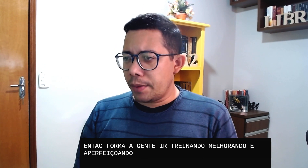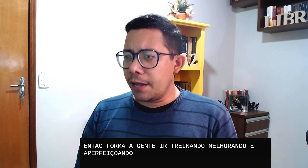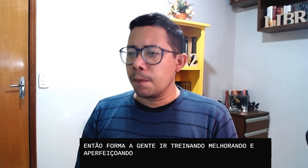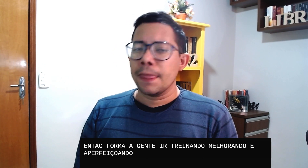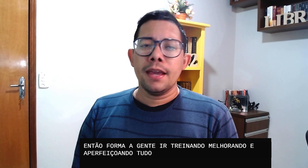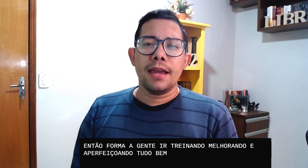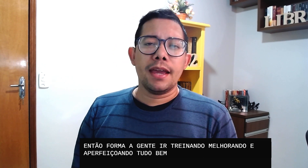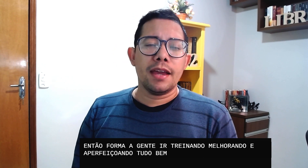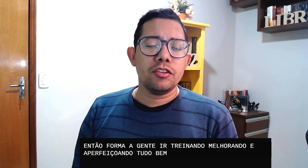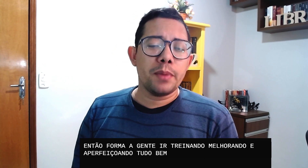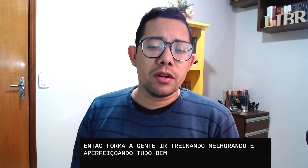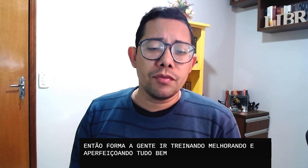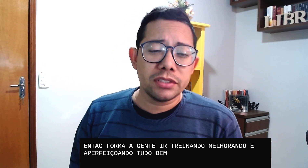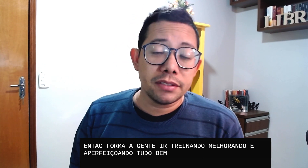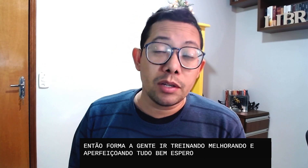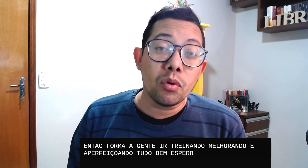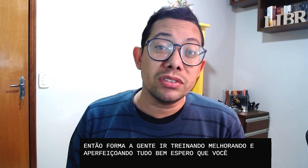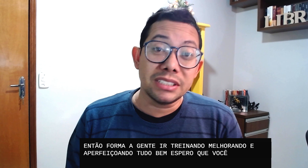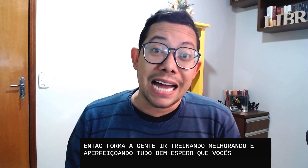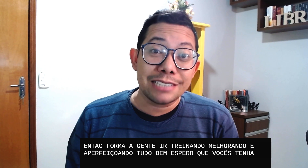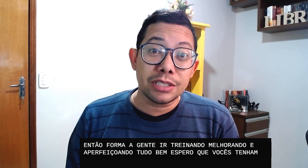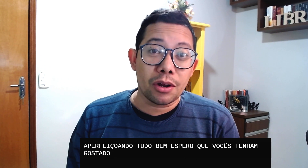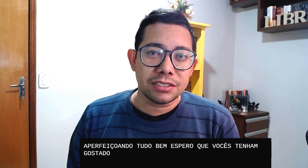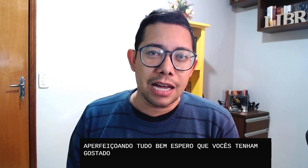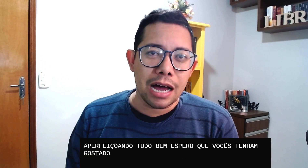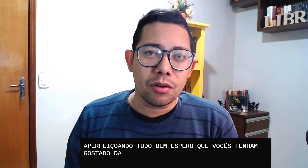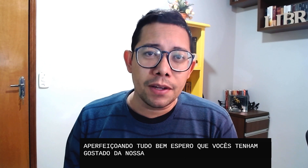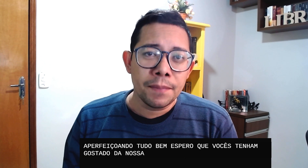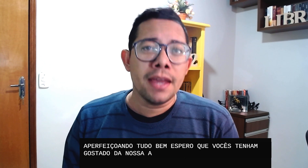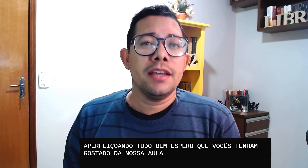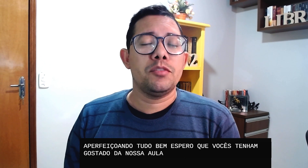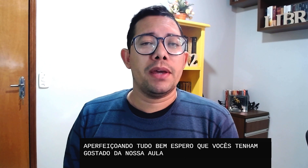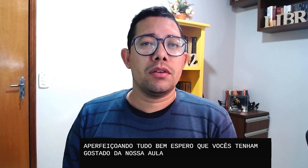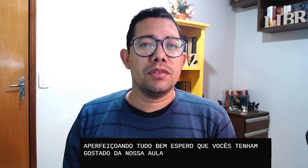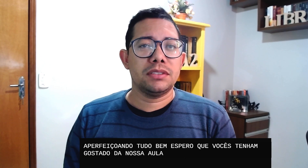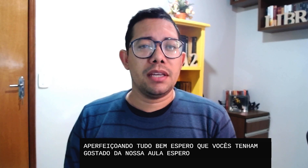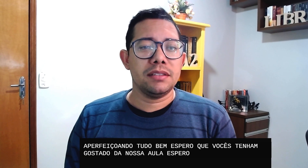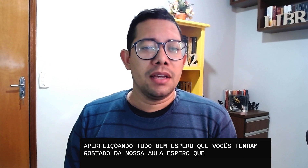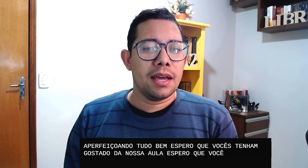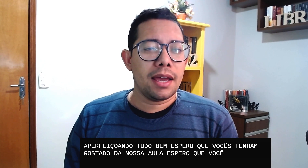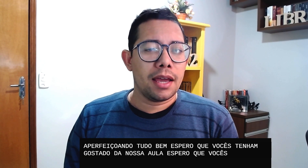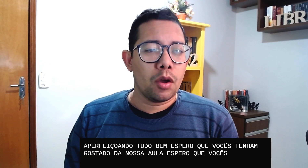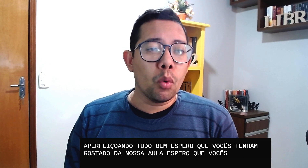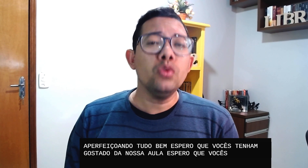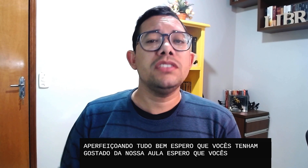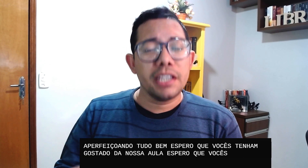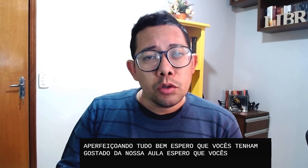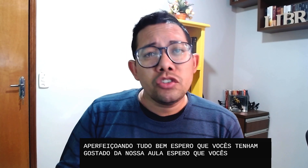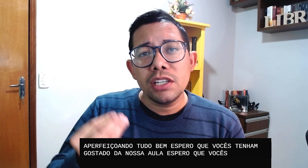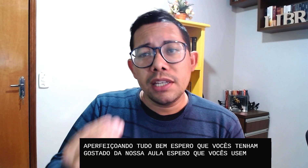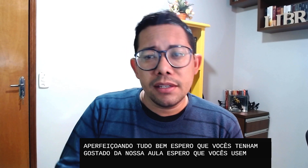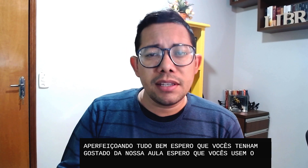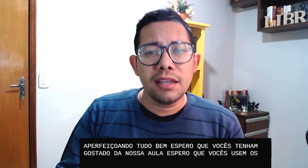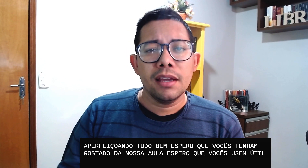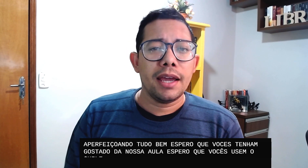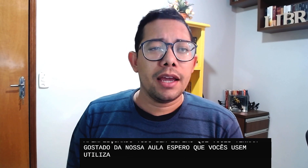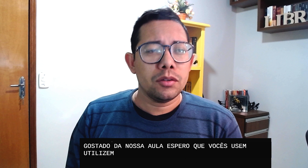bem? Eu espero que vocês tenham gostado da nossa aula, espero que vocês usem e utilizem todas